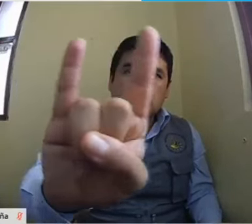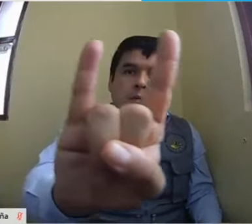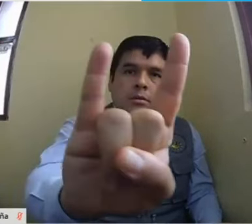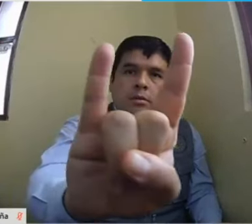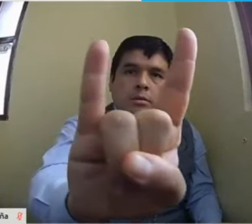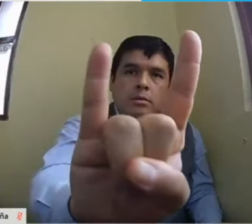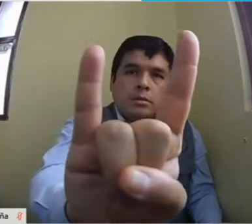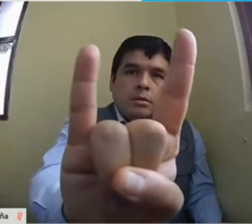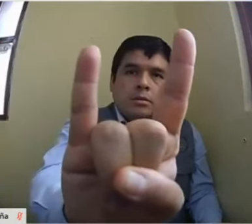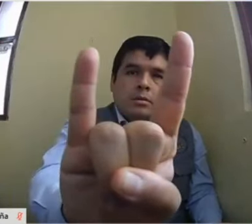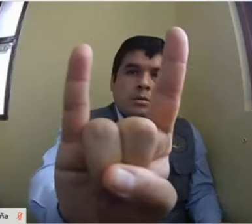La U,